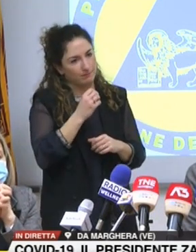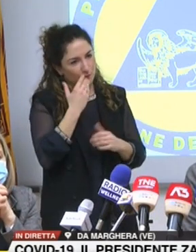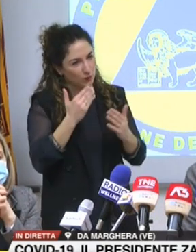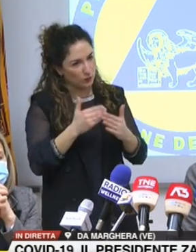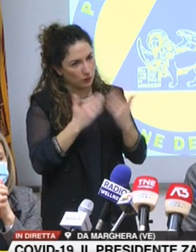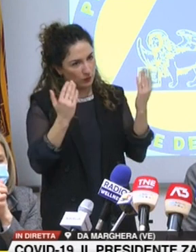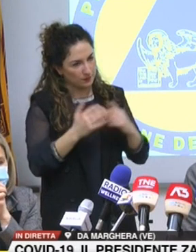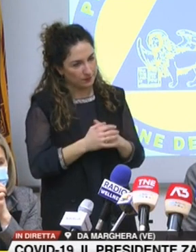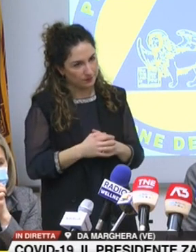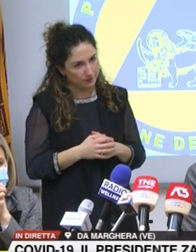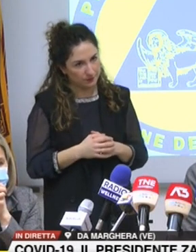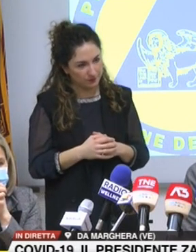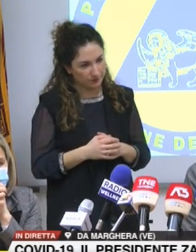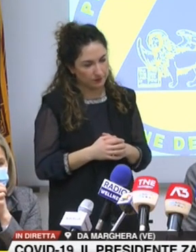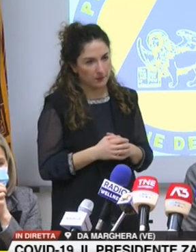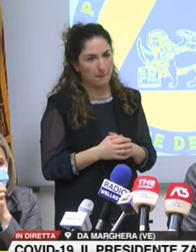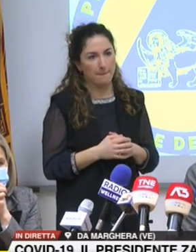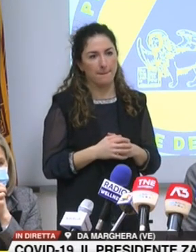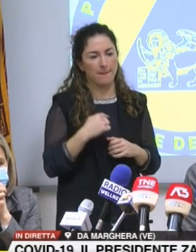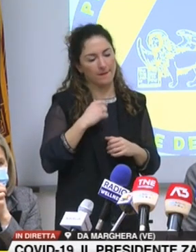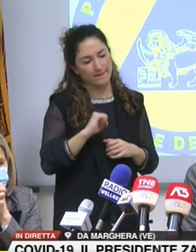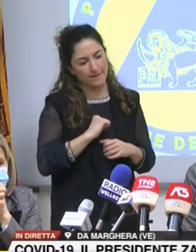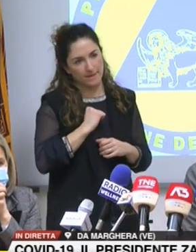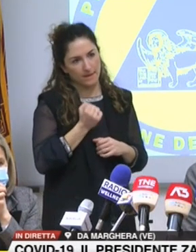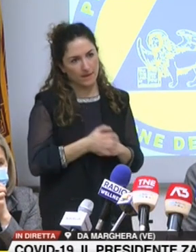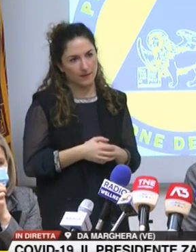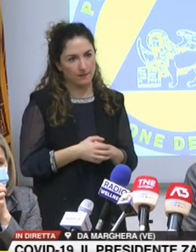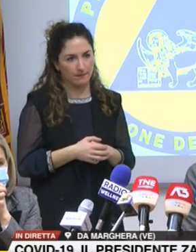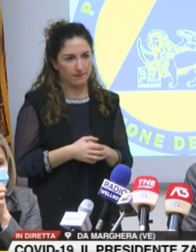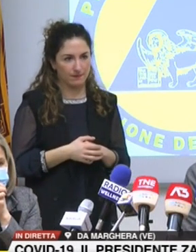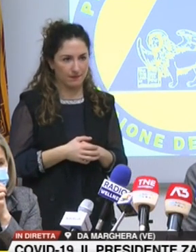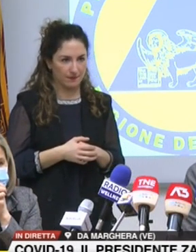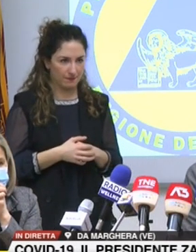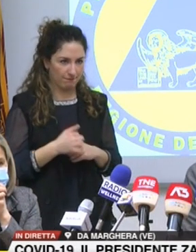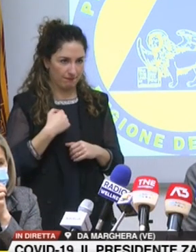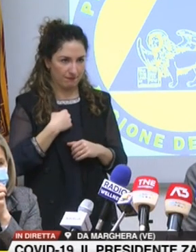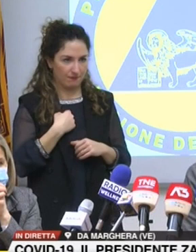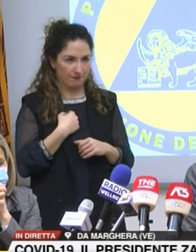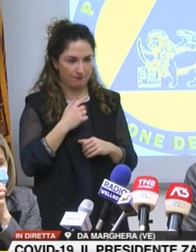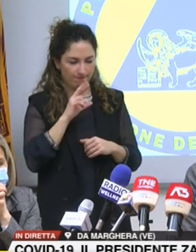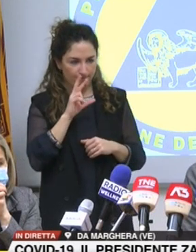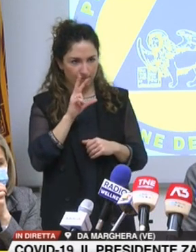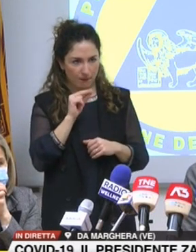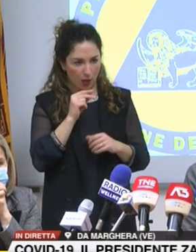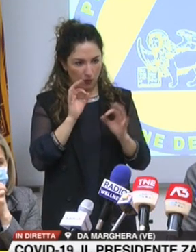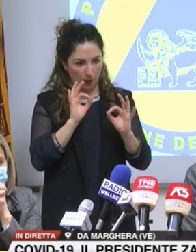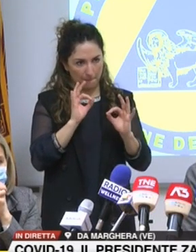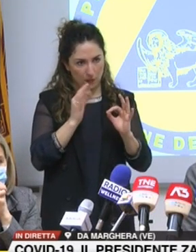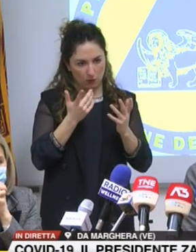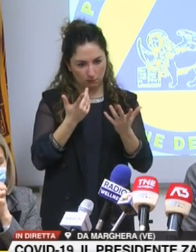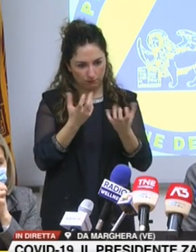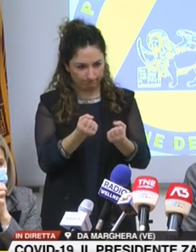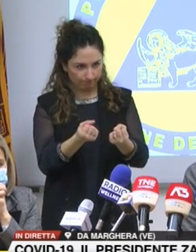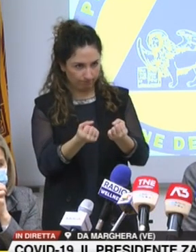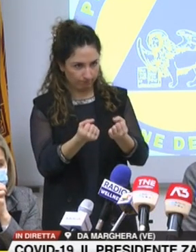Allora, buongiorno. Buongiorno. Dunque, allora, a me dispiace adesso scendere dalle alte sfere per andare nella tecnica di tutti i giorni, però